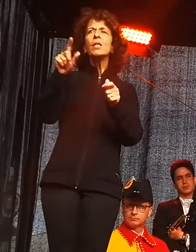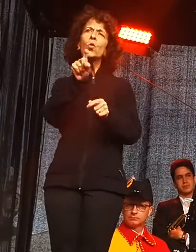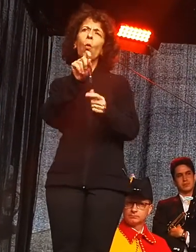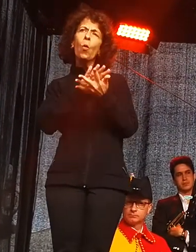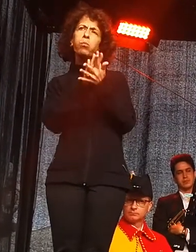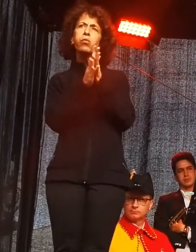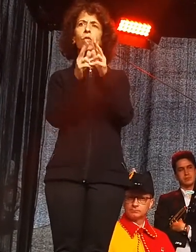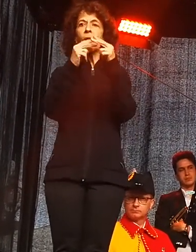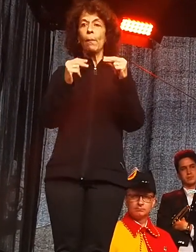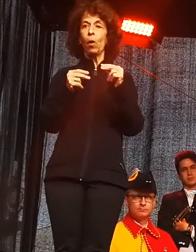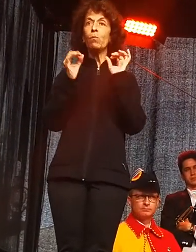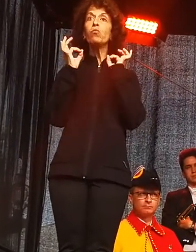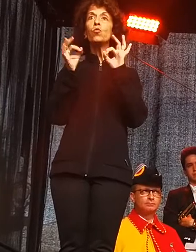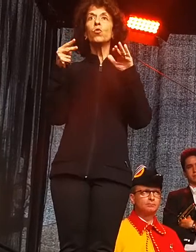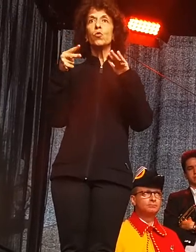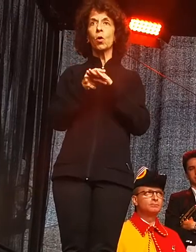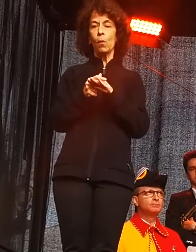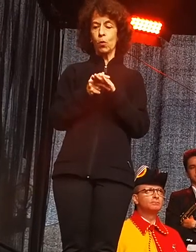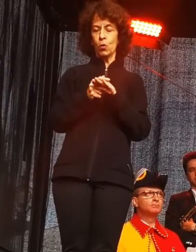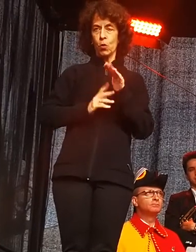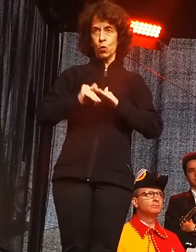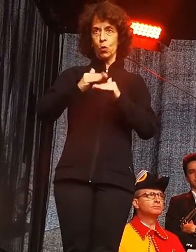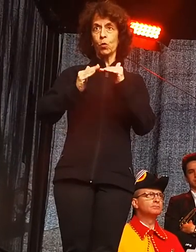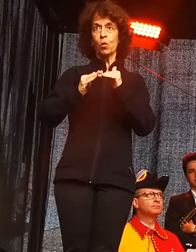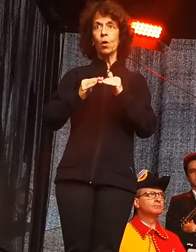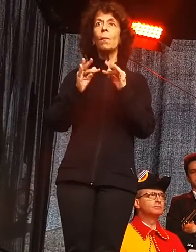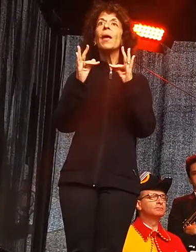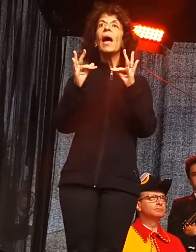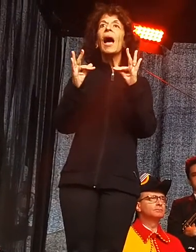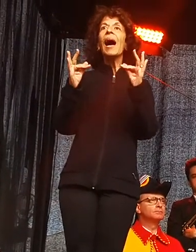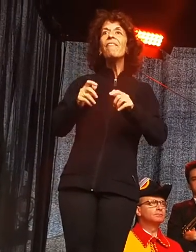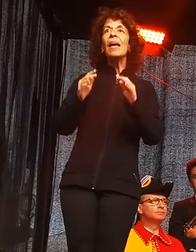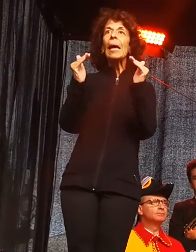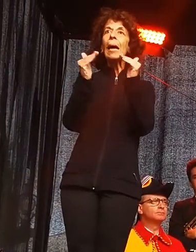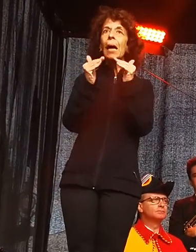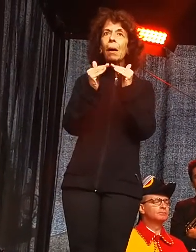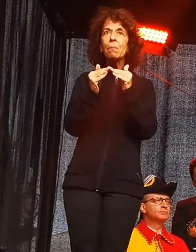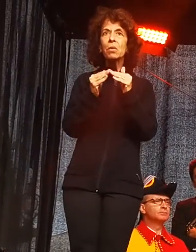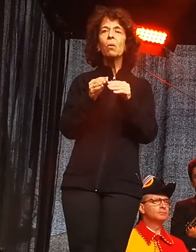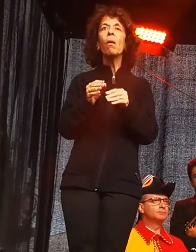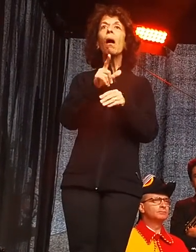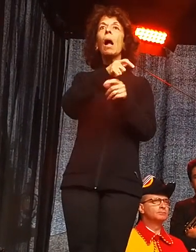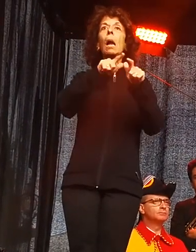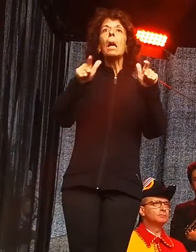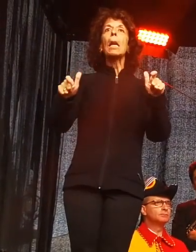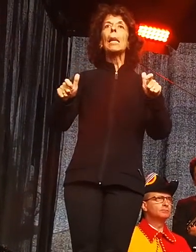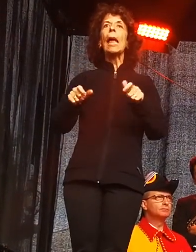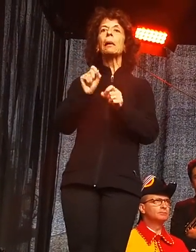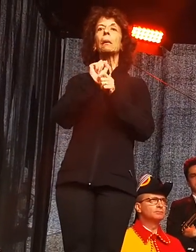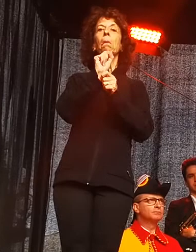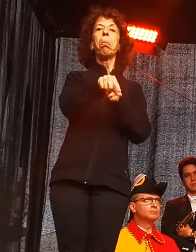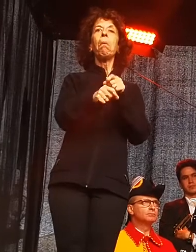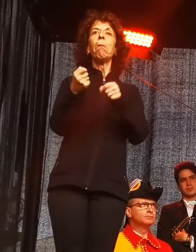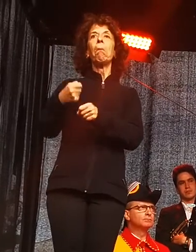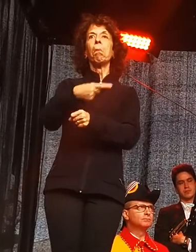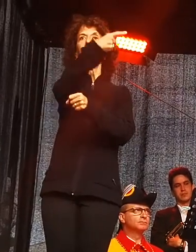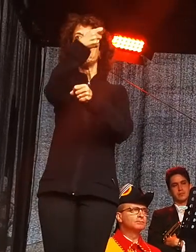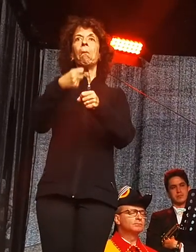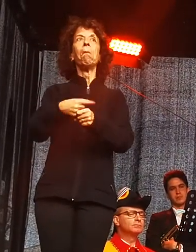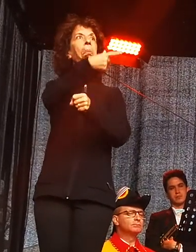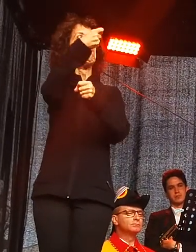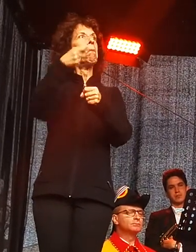moment-là, mais que tous les eaux usées ménagères industrielles se déversaient soit dans le lac, soit dans le Rhône, sans